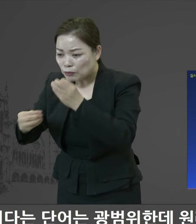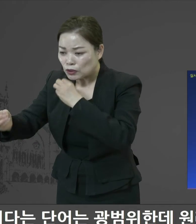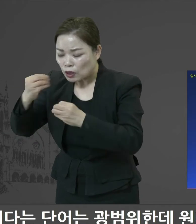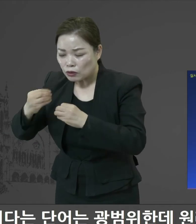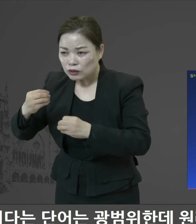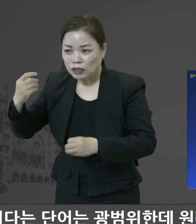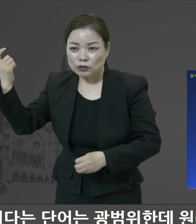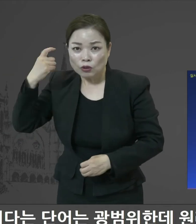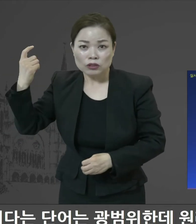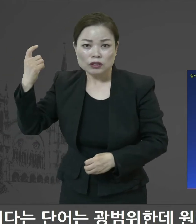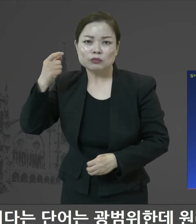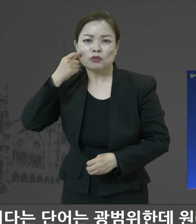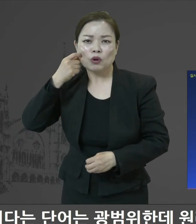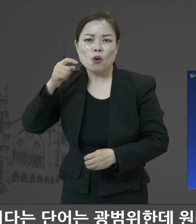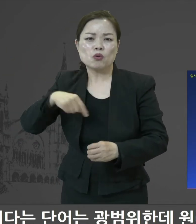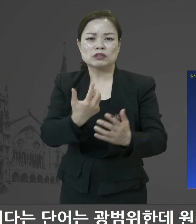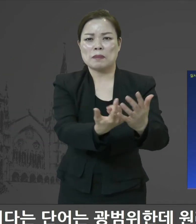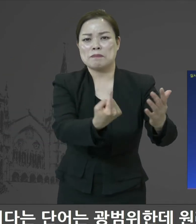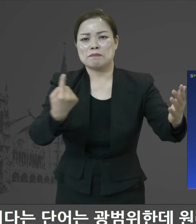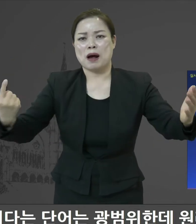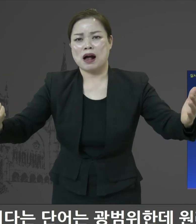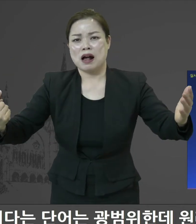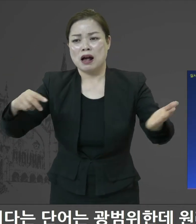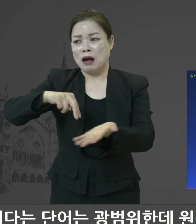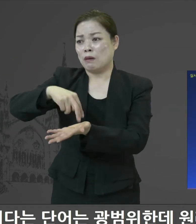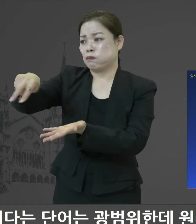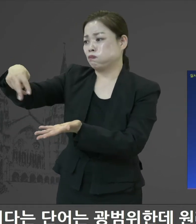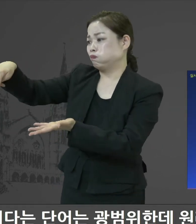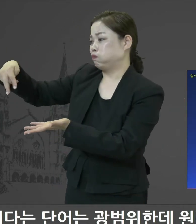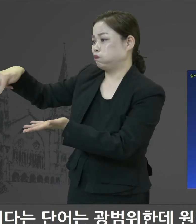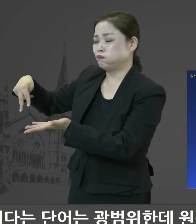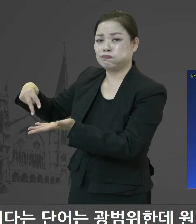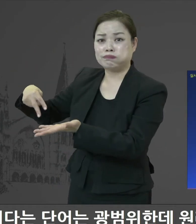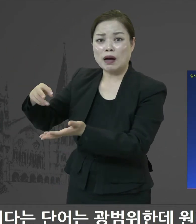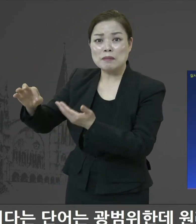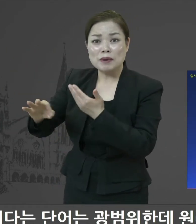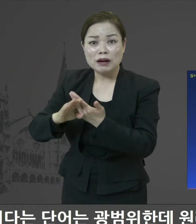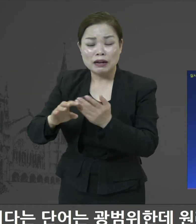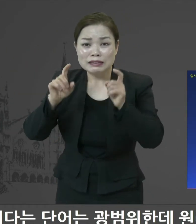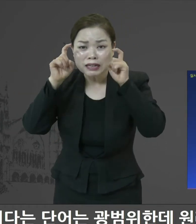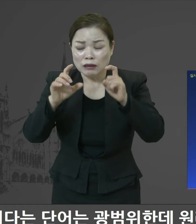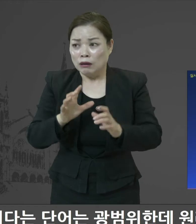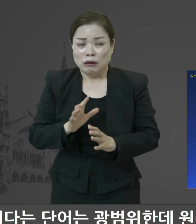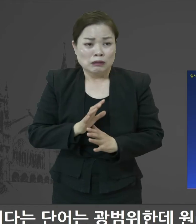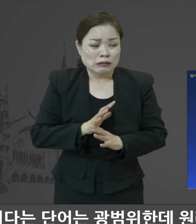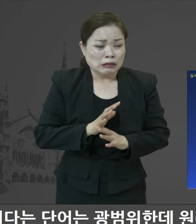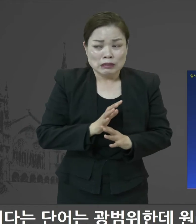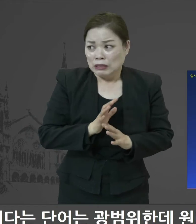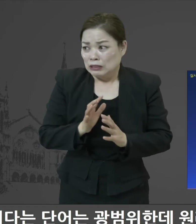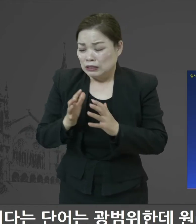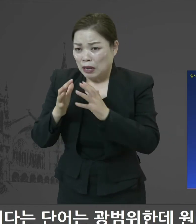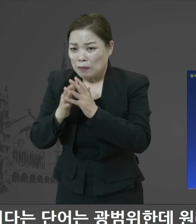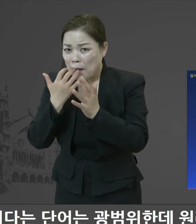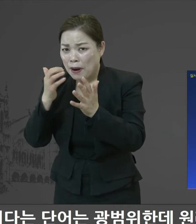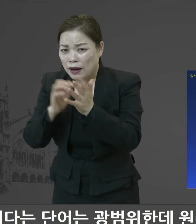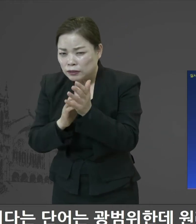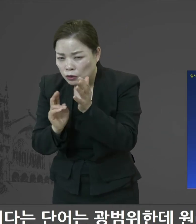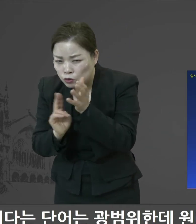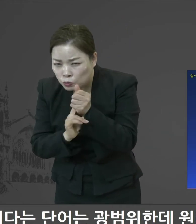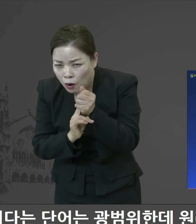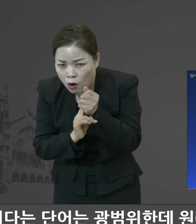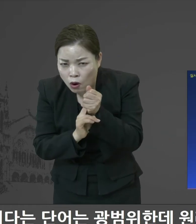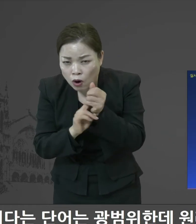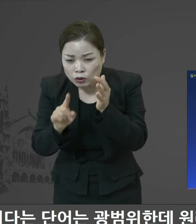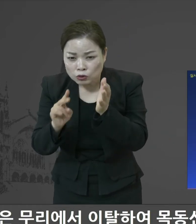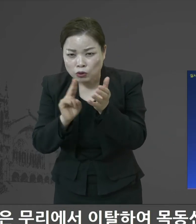신호를 듣지 못하면 혼자 떨어지는 거예요. 표류하는 거예요. 그렇게 길을 잃어버리면 양은 무서워서 덤불 속이나 바위 속에 들어갑니다.